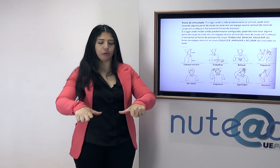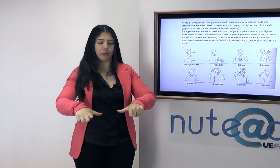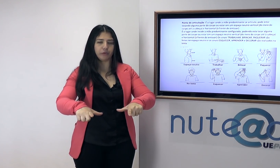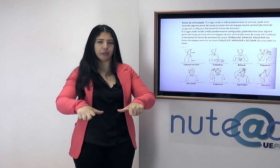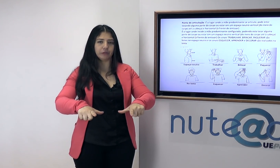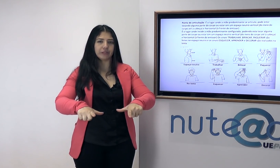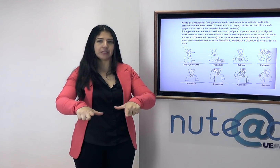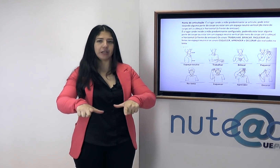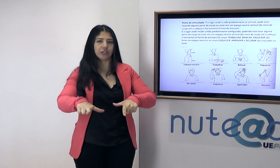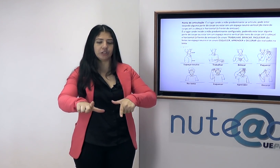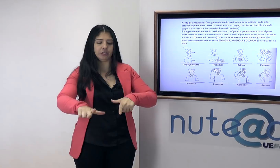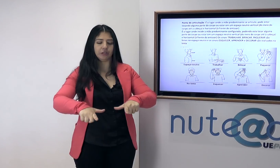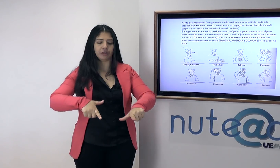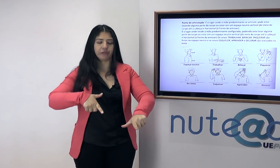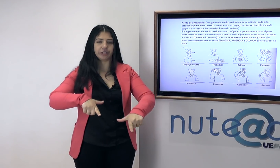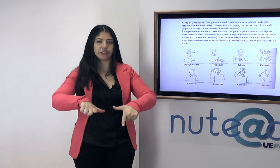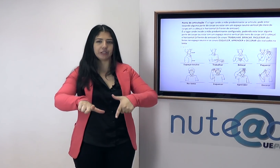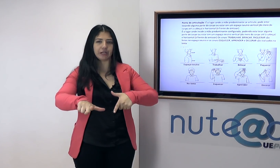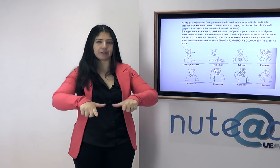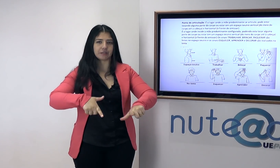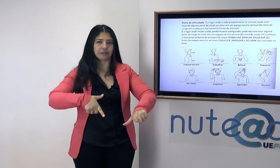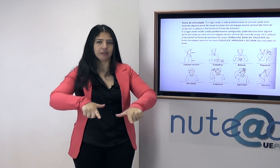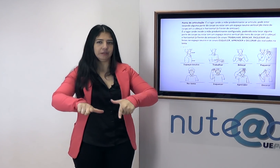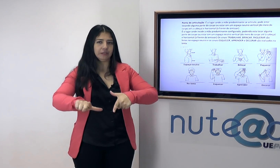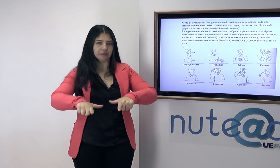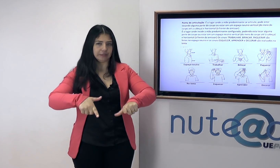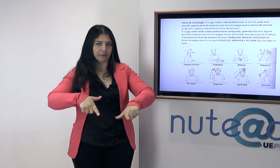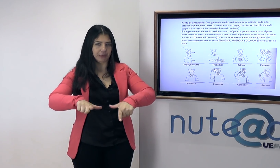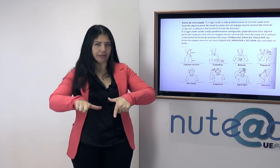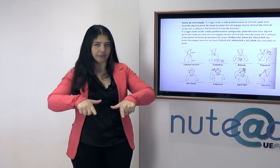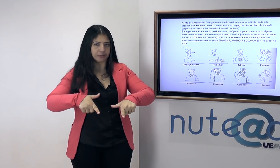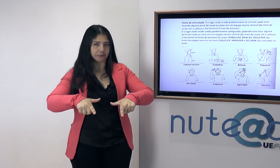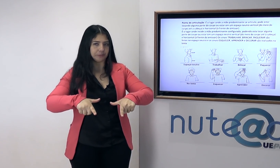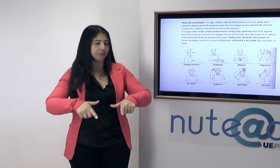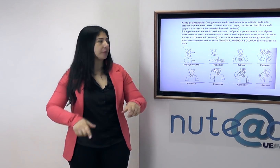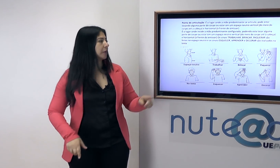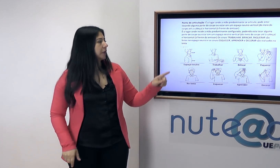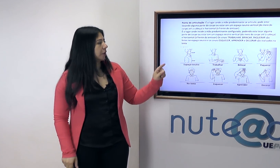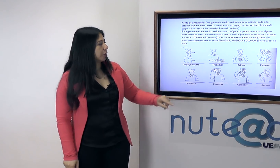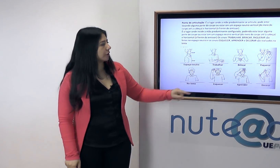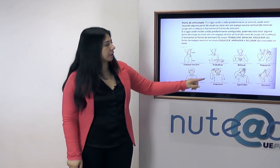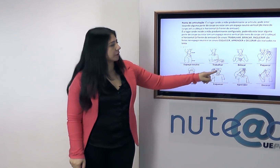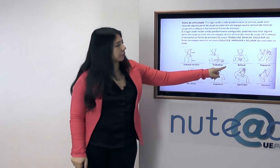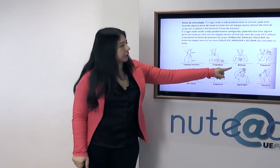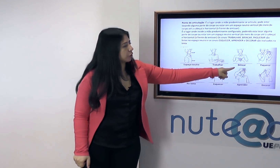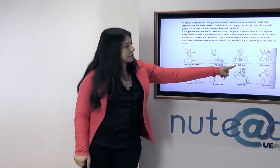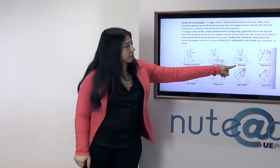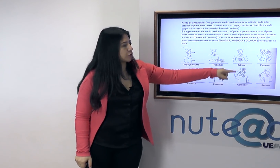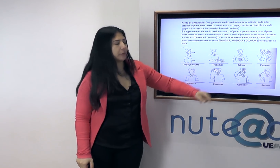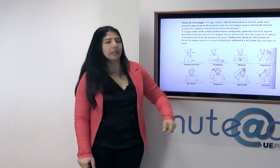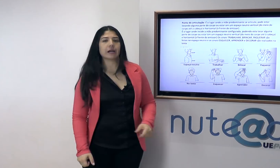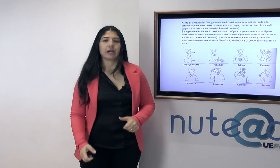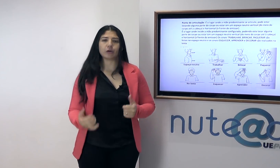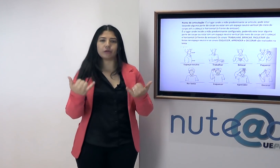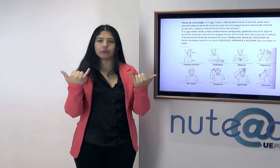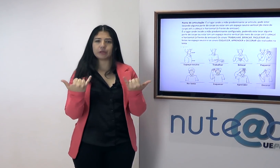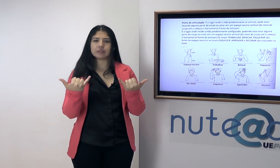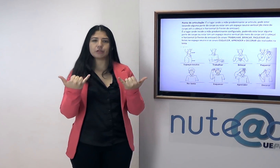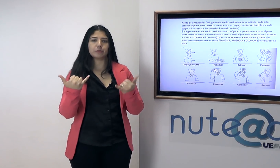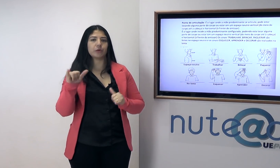meu movimento vai ser retilíneo, ó, frente e trás. Trabalhar. Eu tenho também o sinal de brincar, configuração de mão